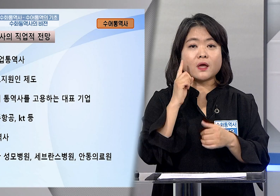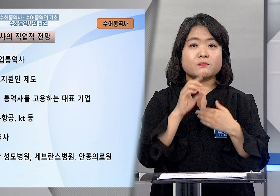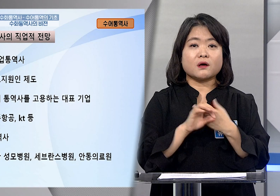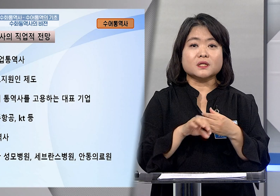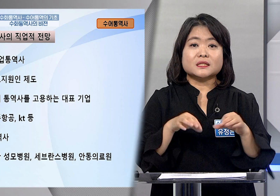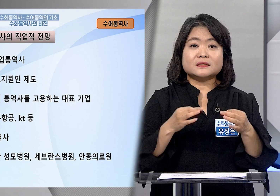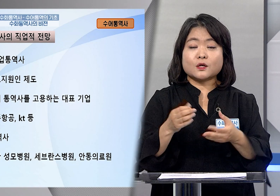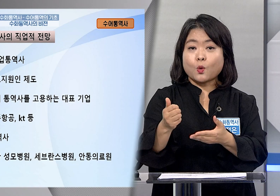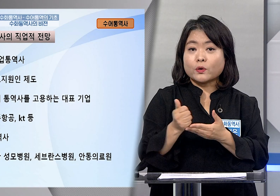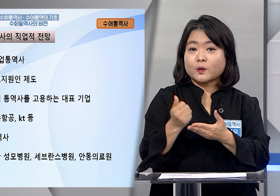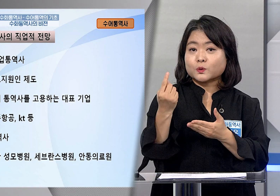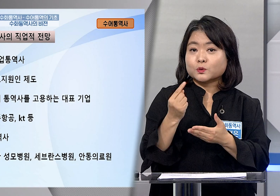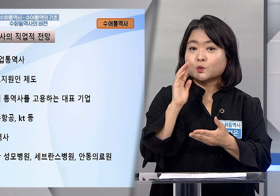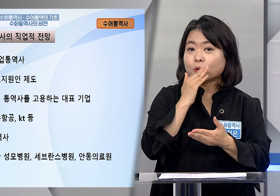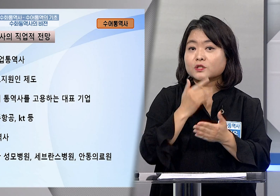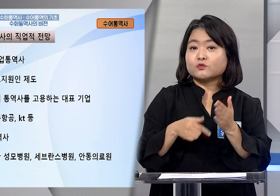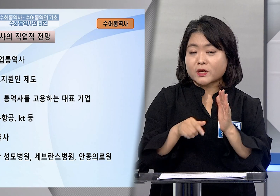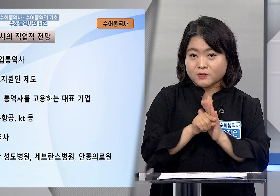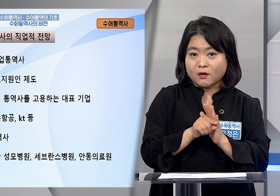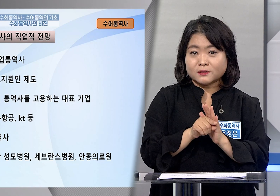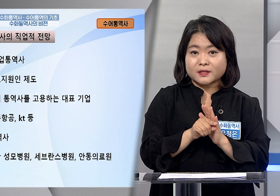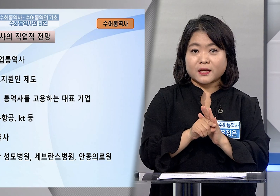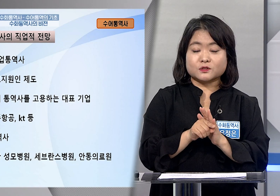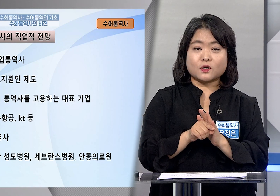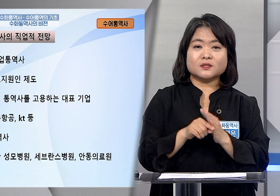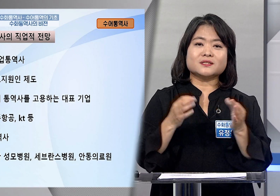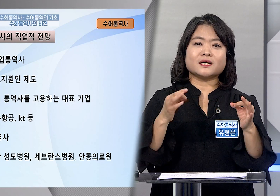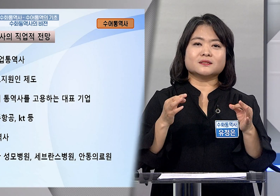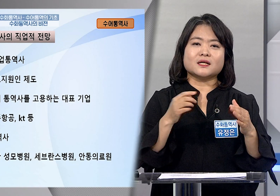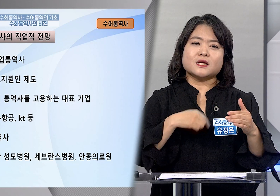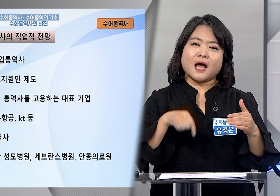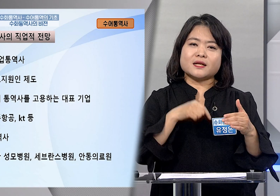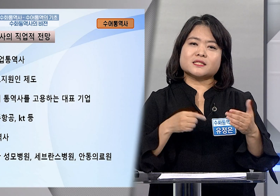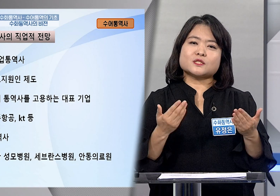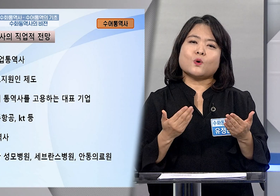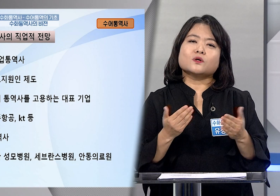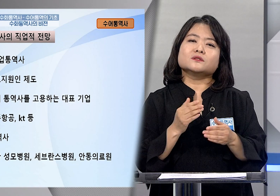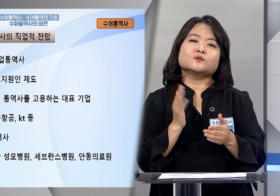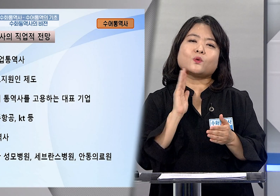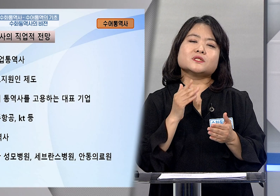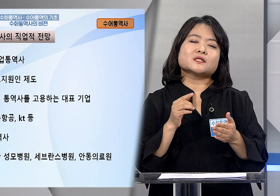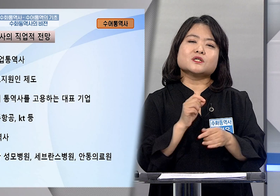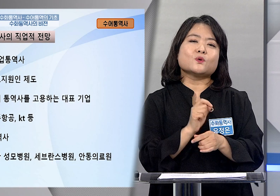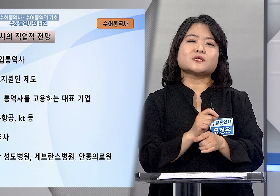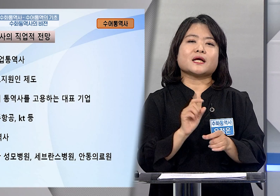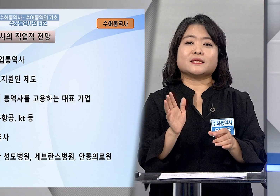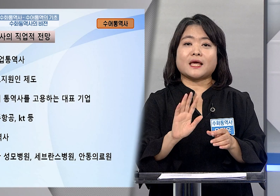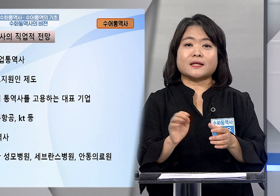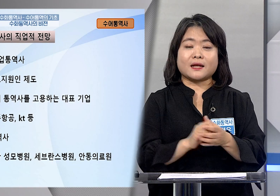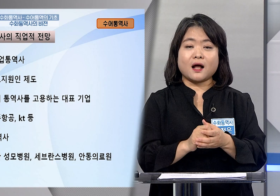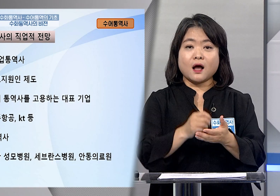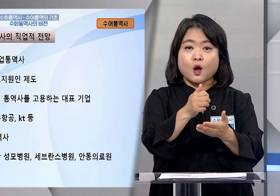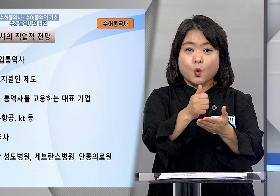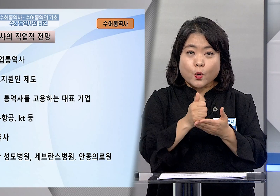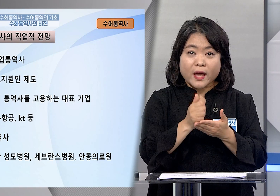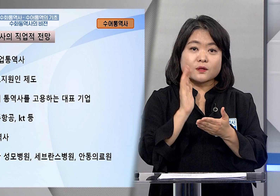왜냐하면 은행 고객으로 오는 농인을 위해서, 네, 그렇죠. 은행은 안에 직원 농인 근로자가 있는 게 아니라